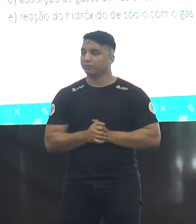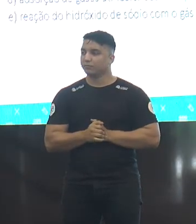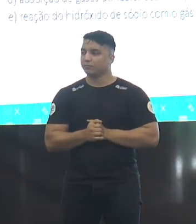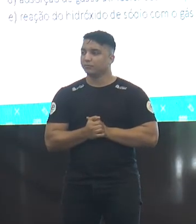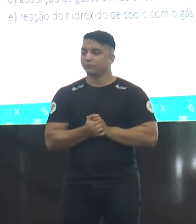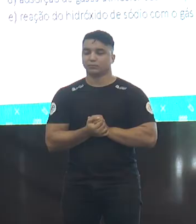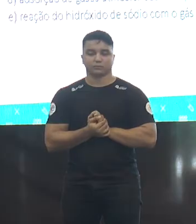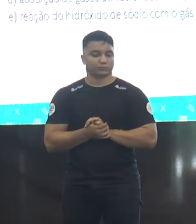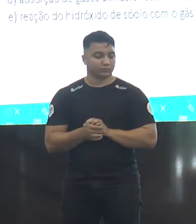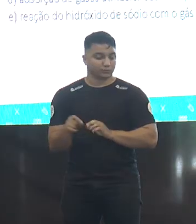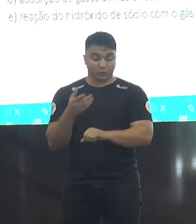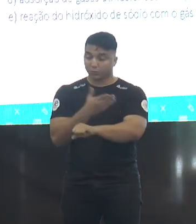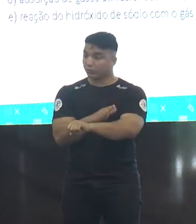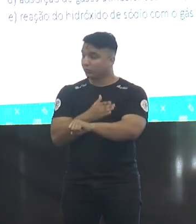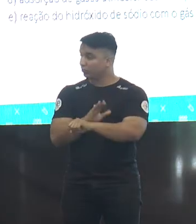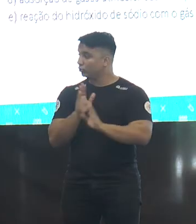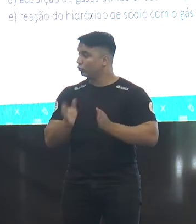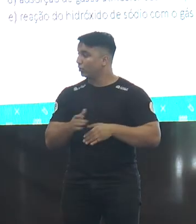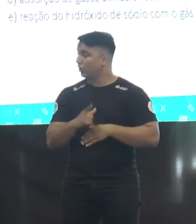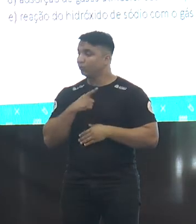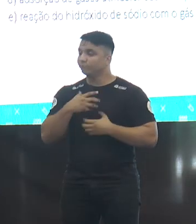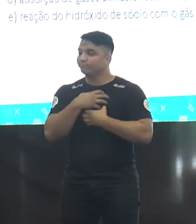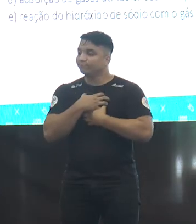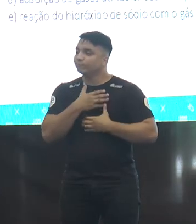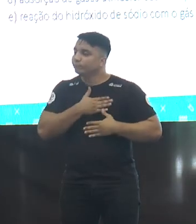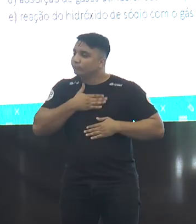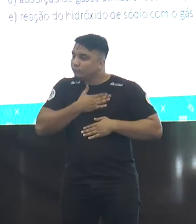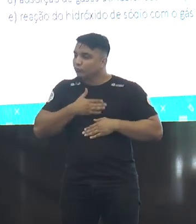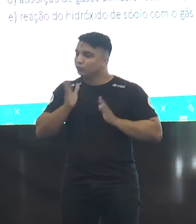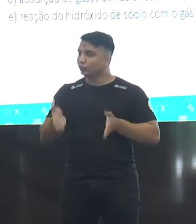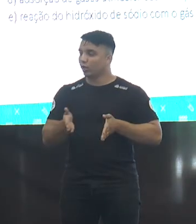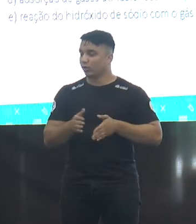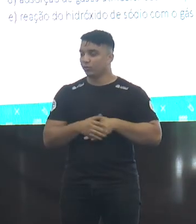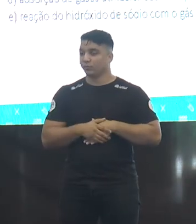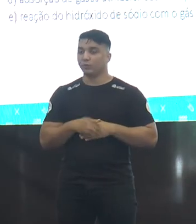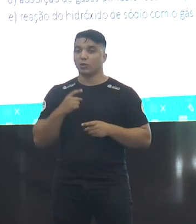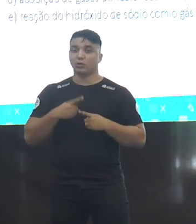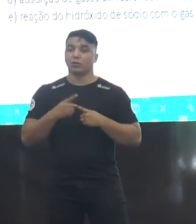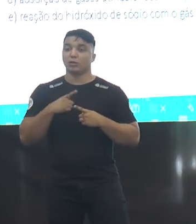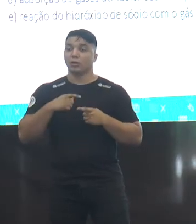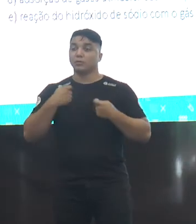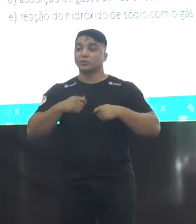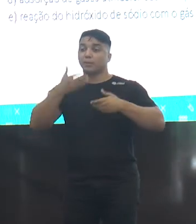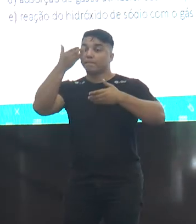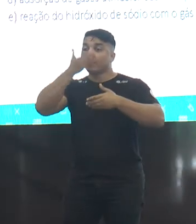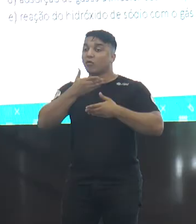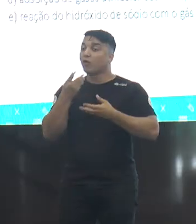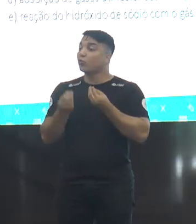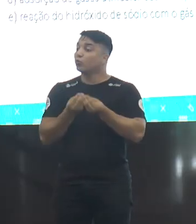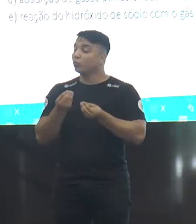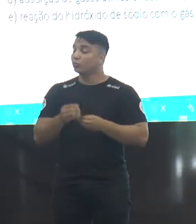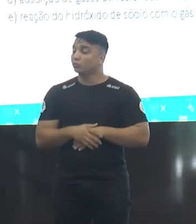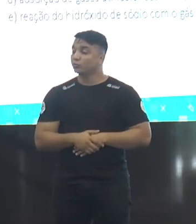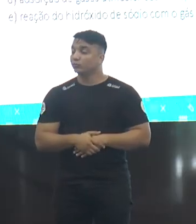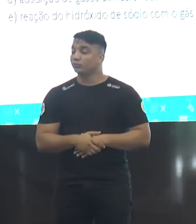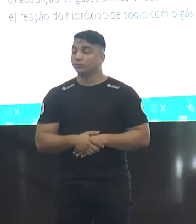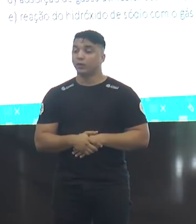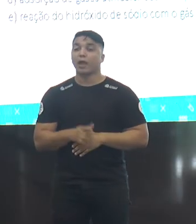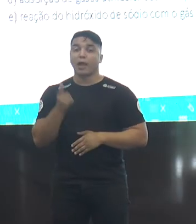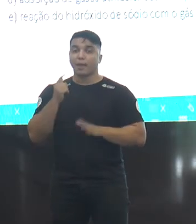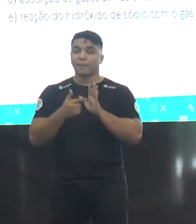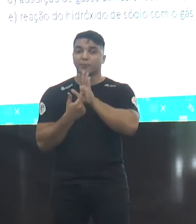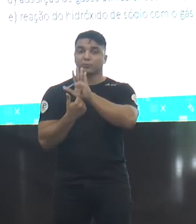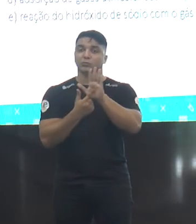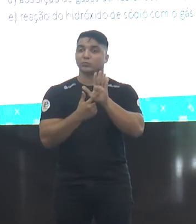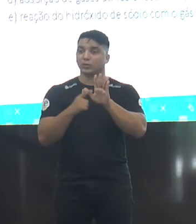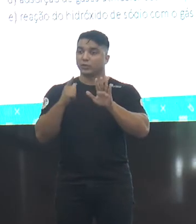Eu já treinei com vocês, eu já estou muito satisfeito com o que a gente conseguiu até agora. O que eu tenho que provar para vocês é que